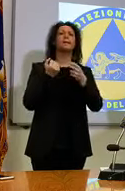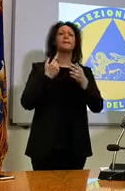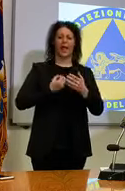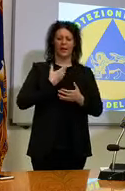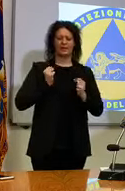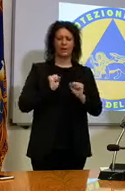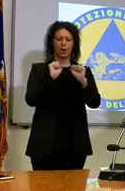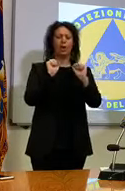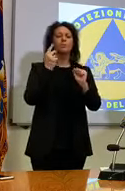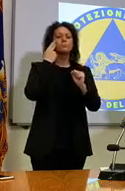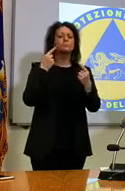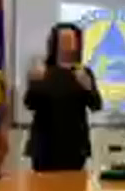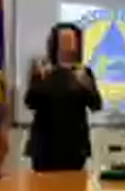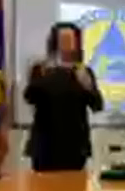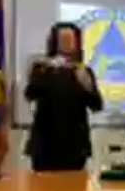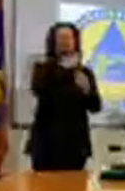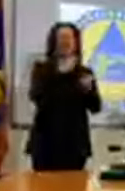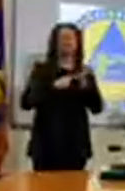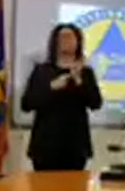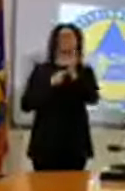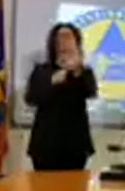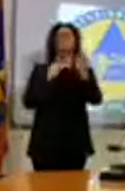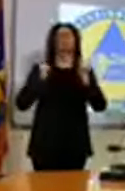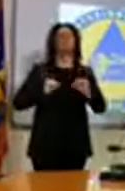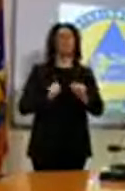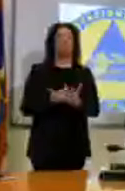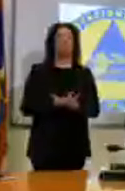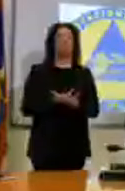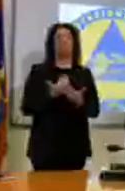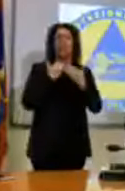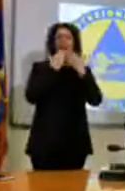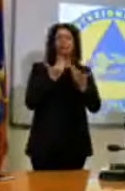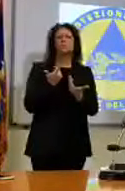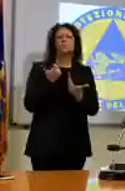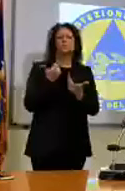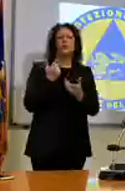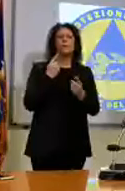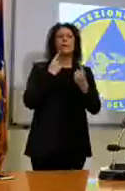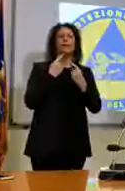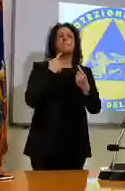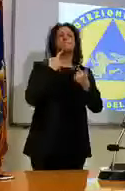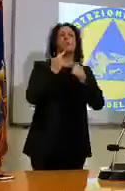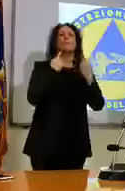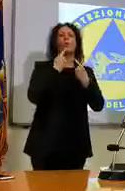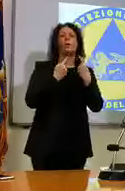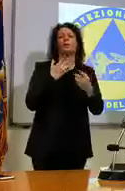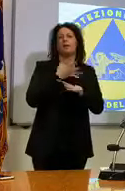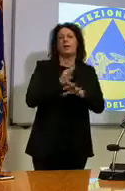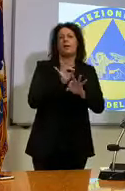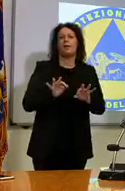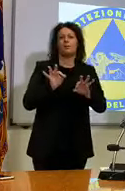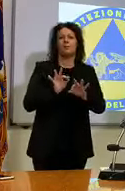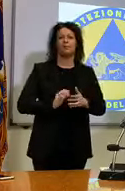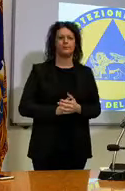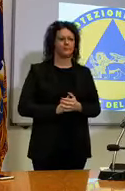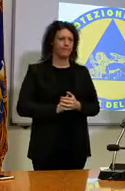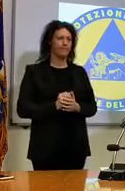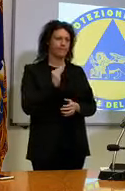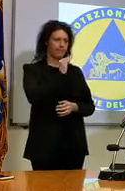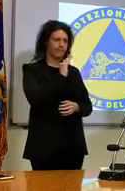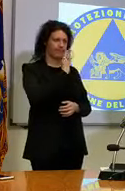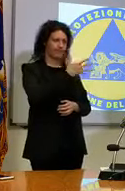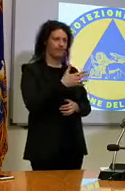quali sono le diverse posizioni. È inutile che tirate di mezzo la politica su queste robe. Grazie. Altre domande? Sì, Presidente, io scusi, non vorrei. Prego. Per quanto